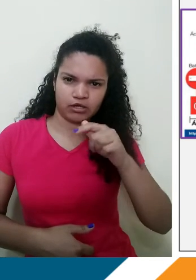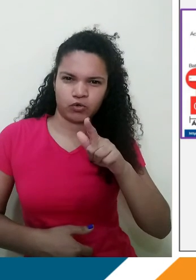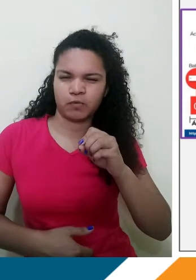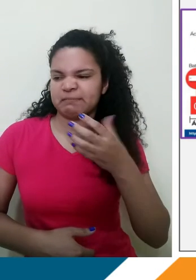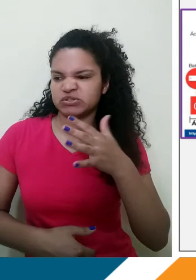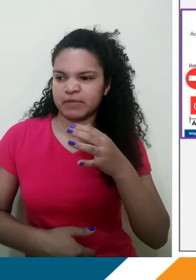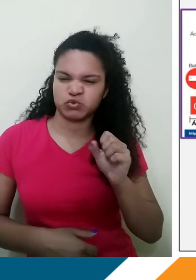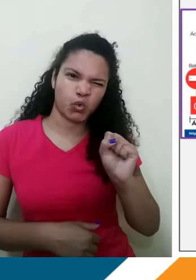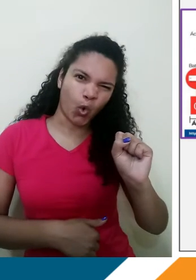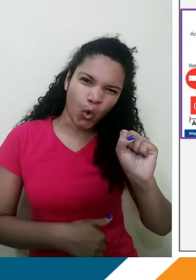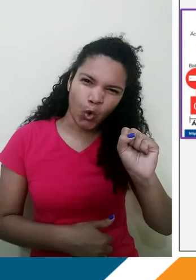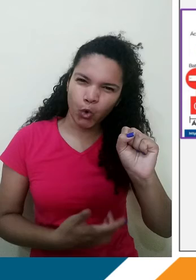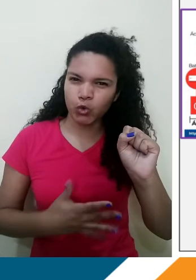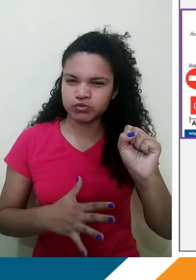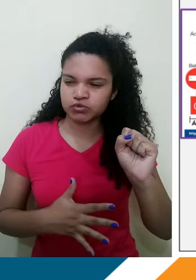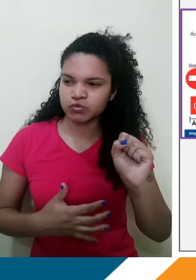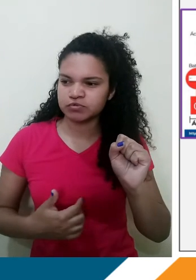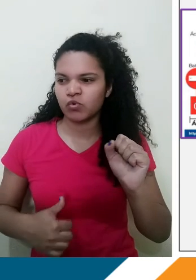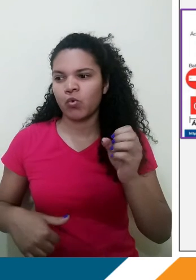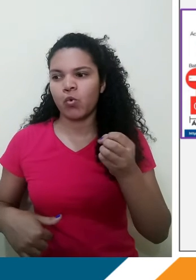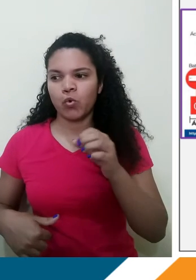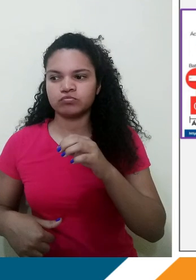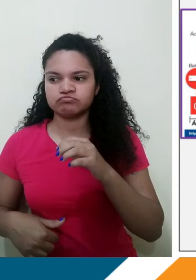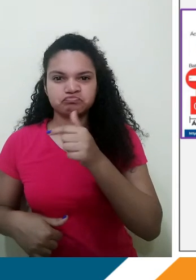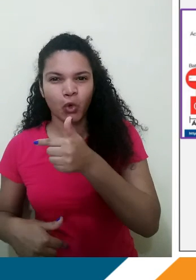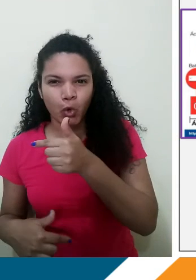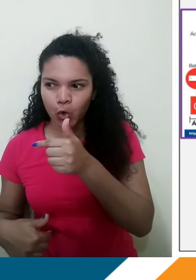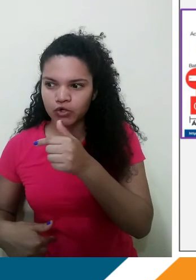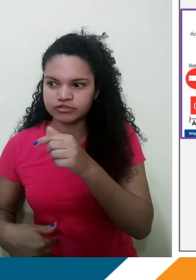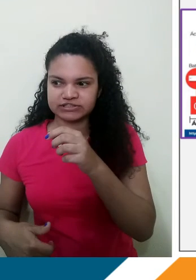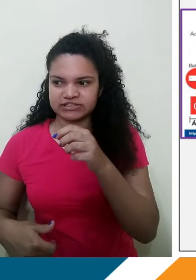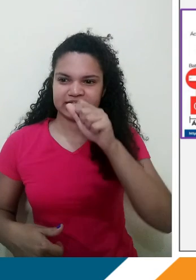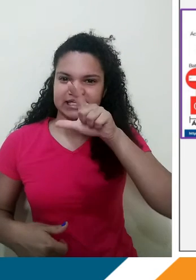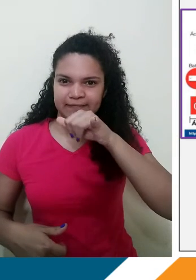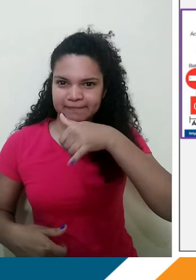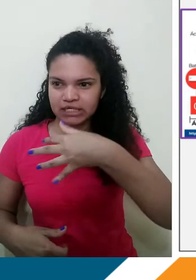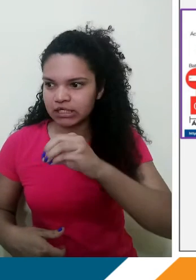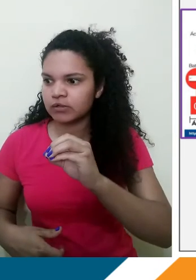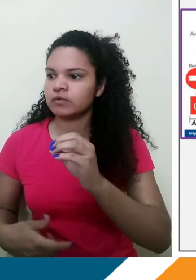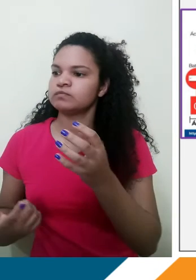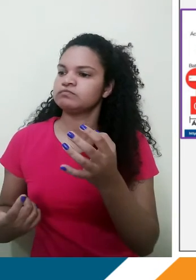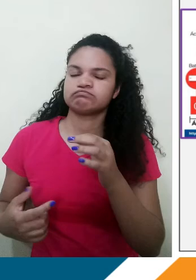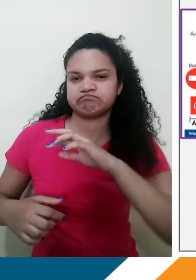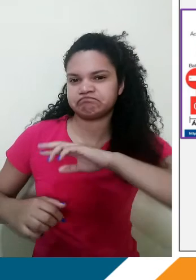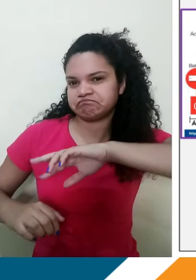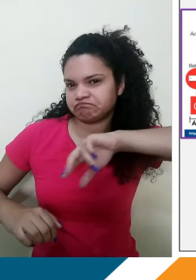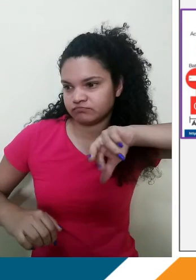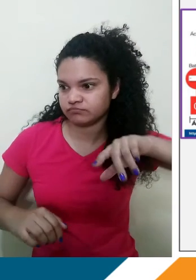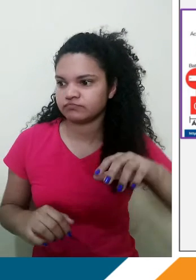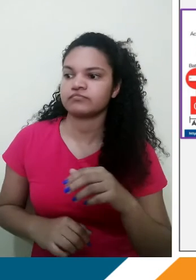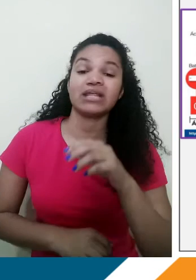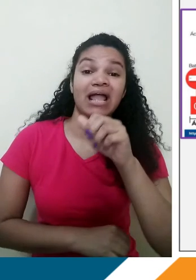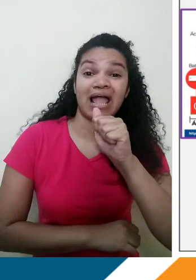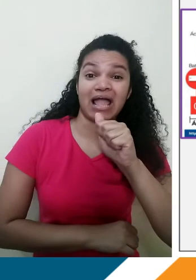Então, são meios ácidos, vinagre em torno de 3, a água pura, pH neutro em torno de